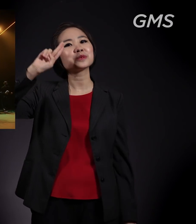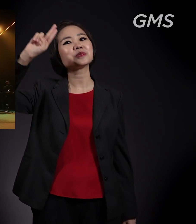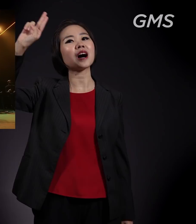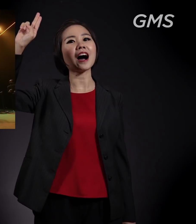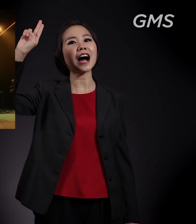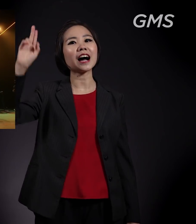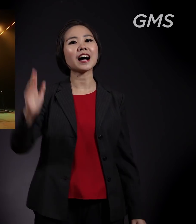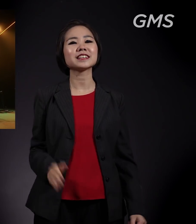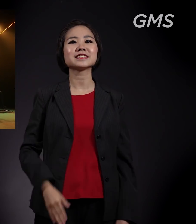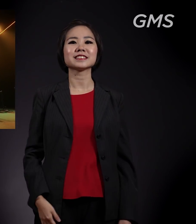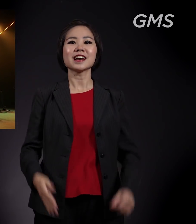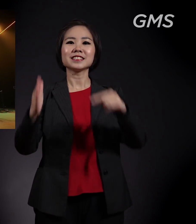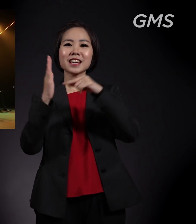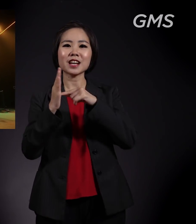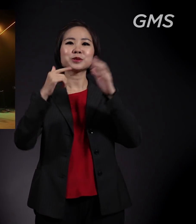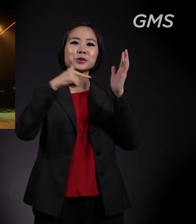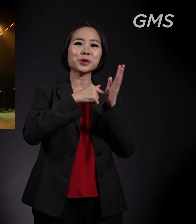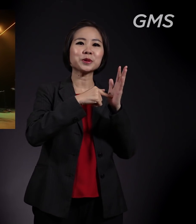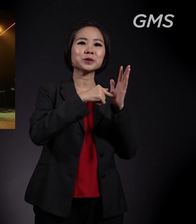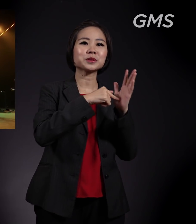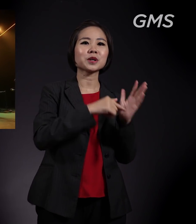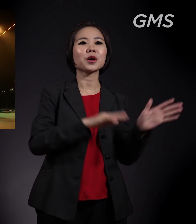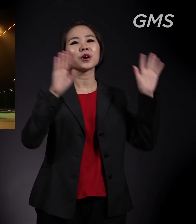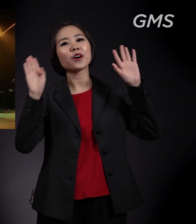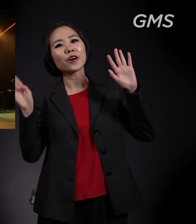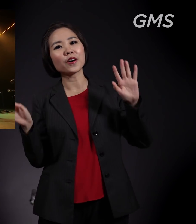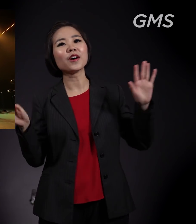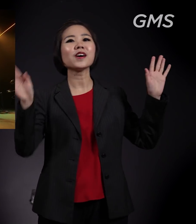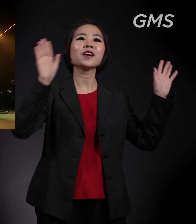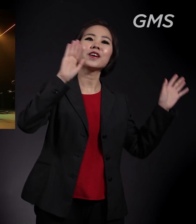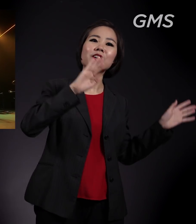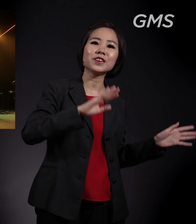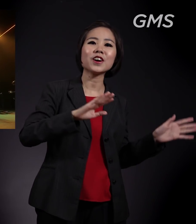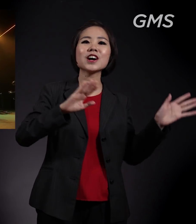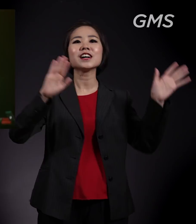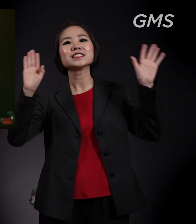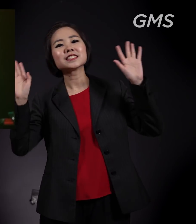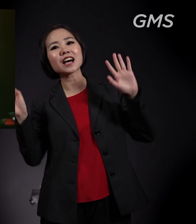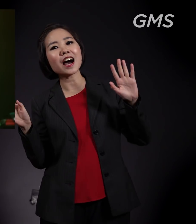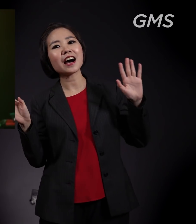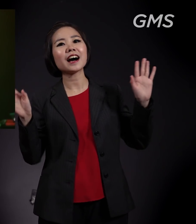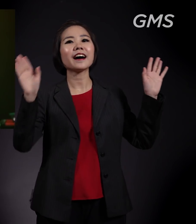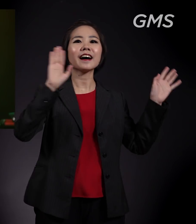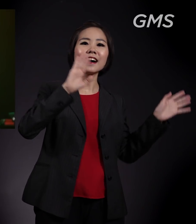Terpujilah Tuhan Yesus. Oh,